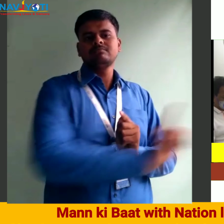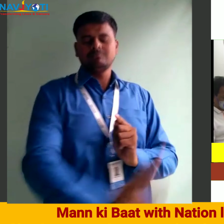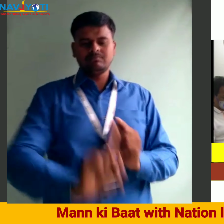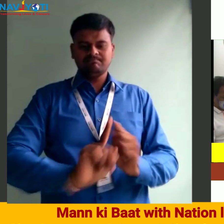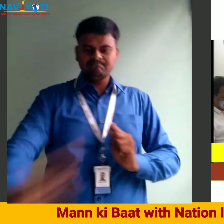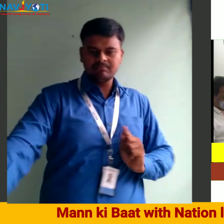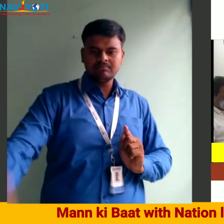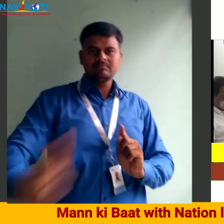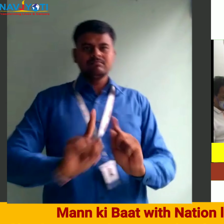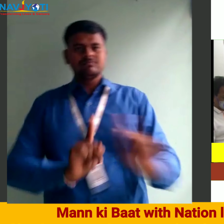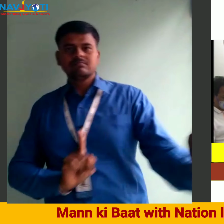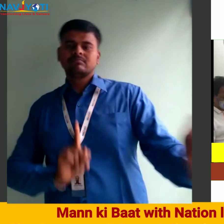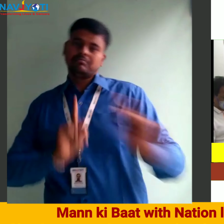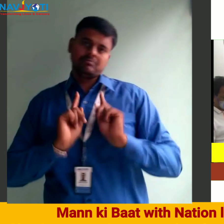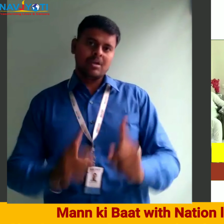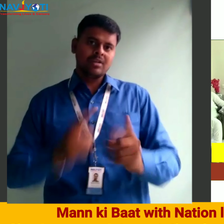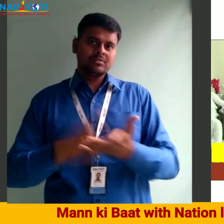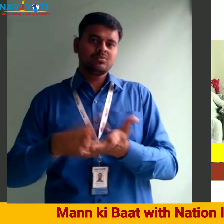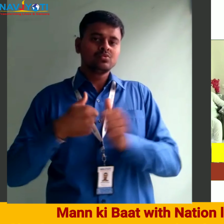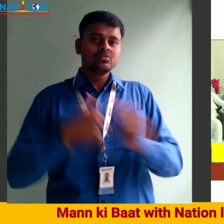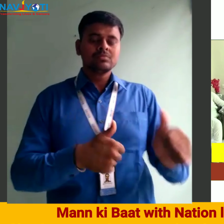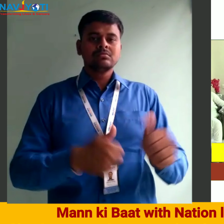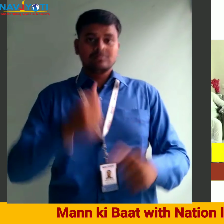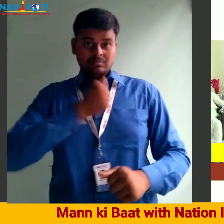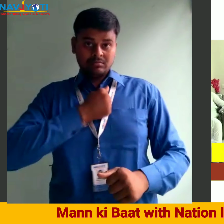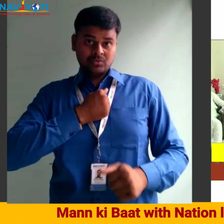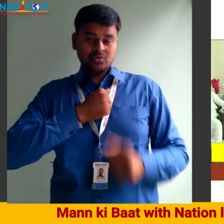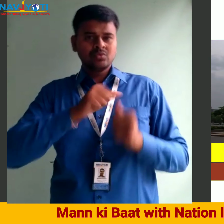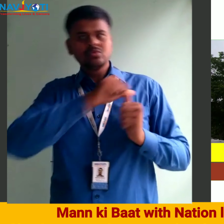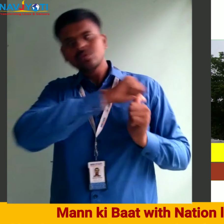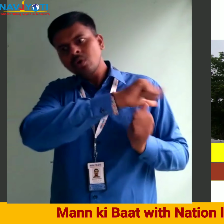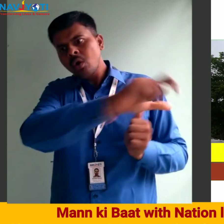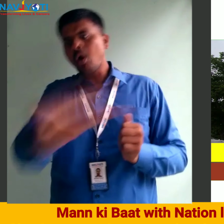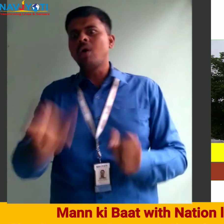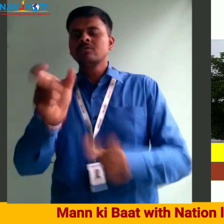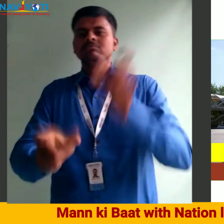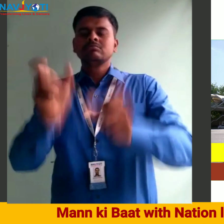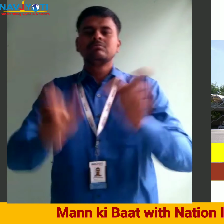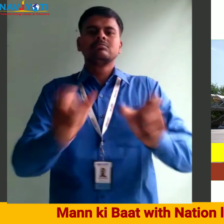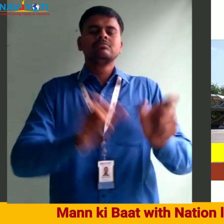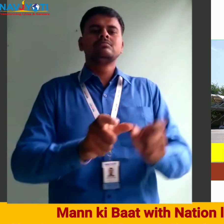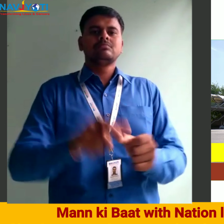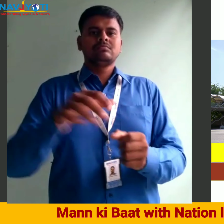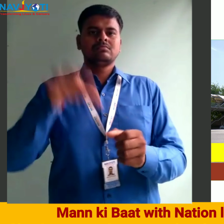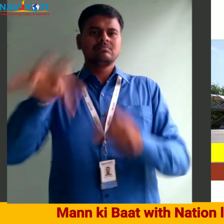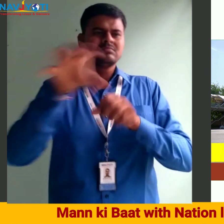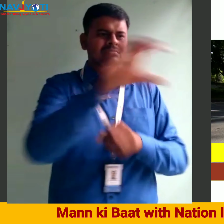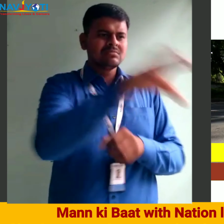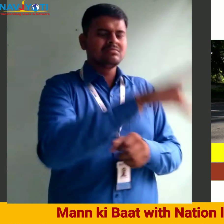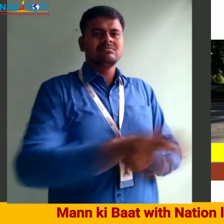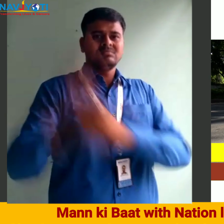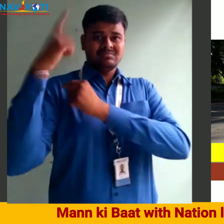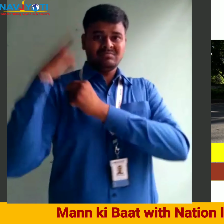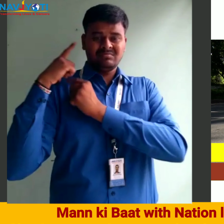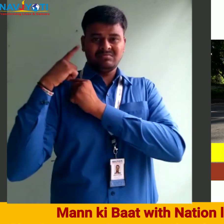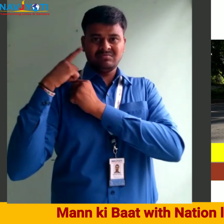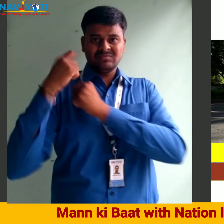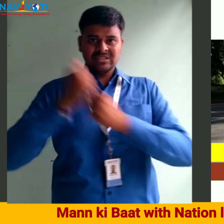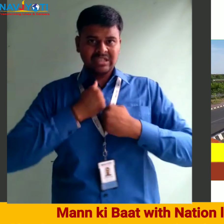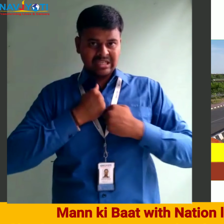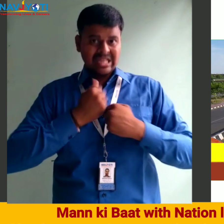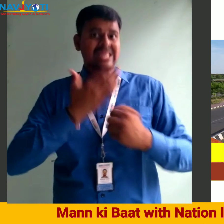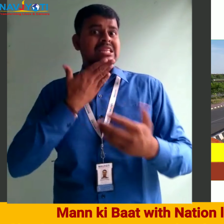मुझे विश्वास है कि रमजान के इन दिनों में स्थानीय प्रशासन के दिशा निर्देशों का पालन करते हुए कोरोना के